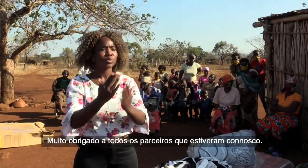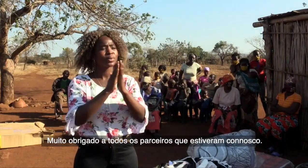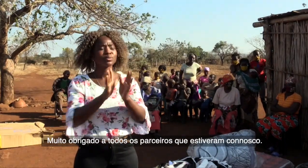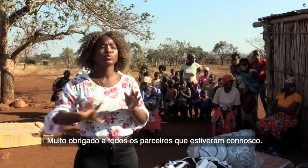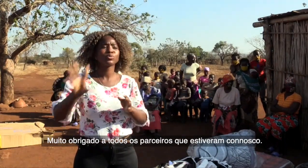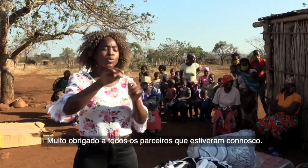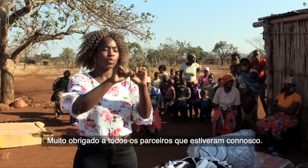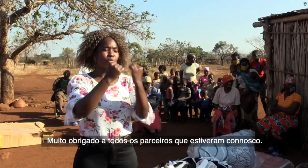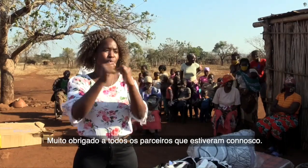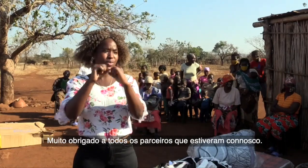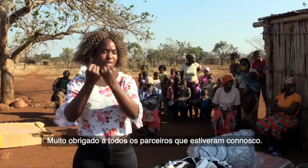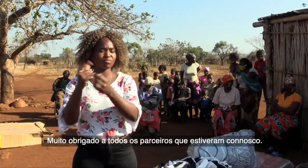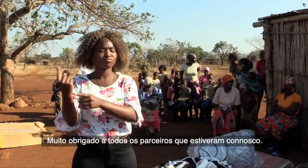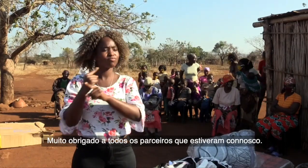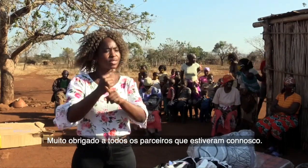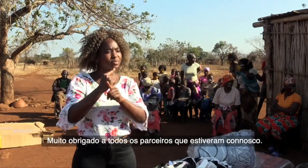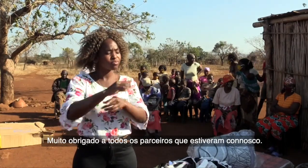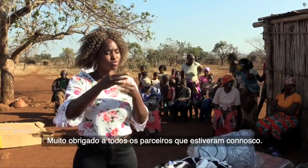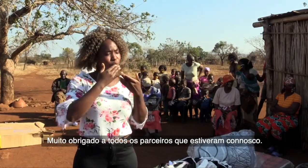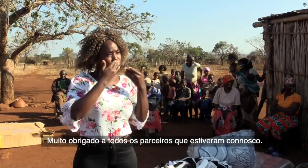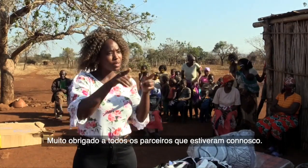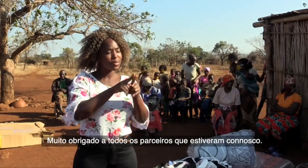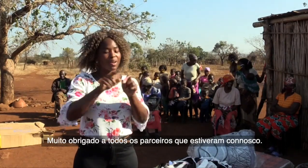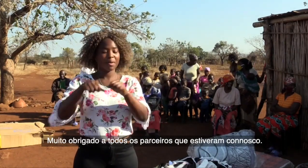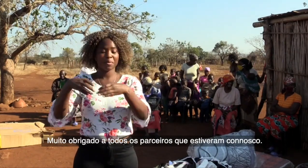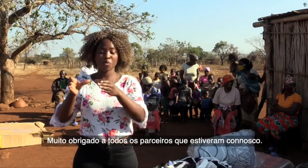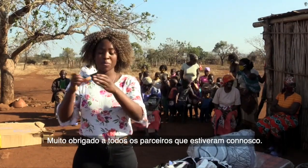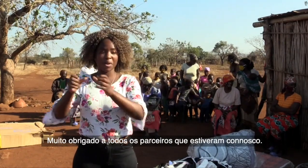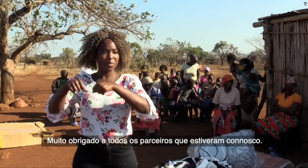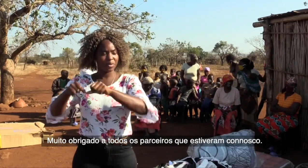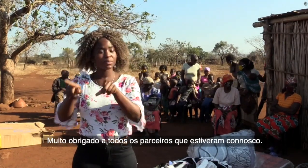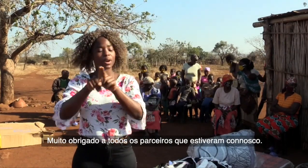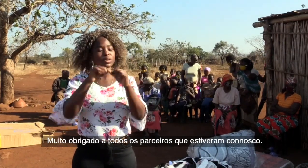também a vida das pessoas com deficiência. E dizer muito obrigada a todas